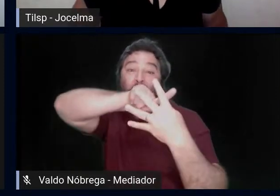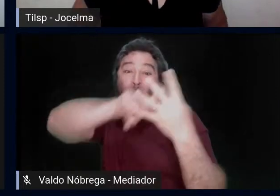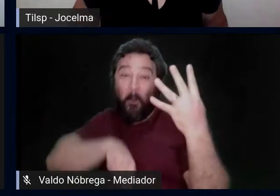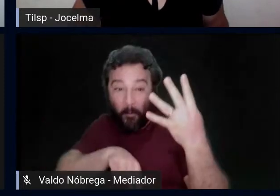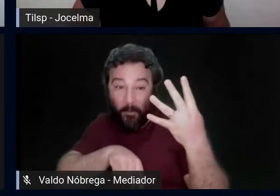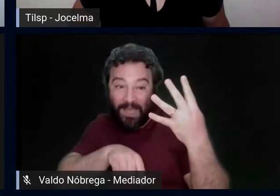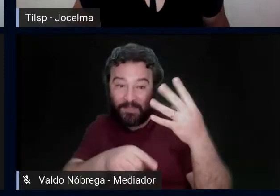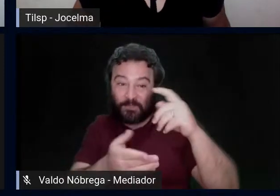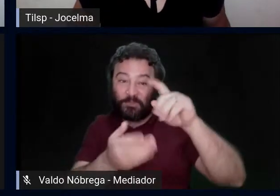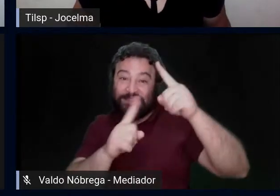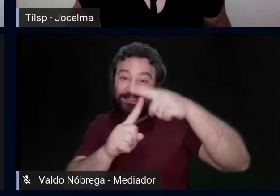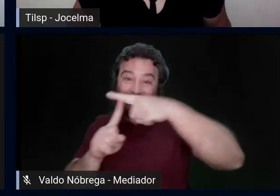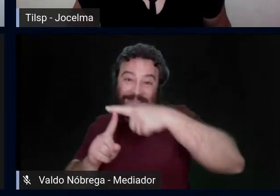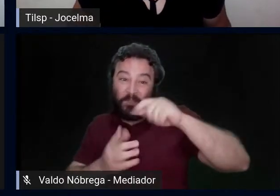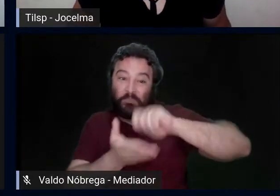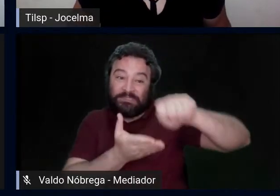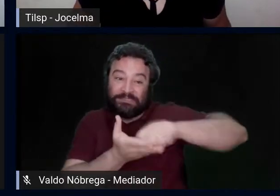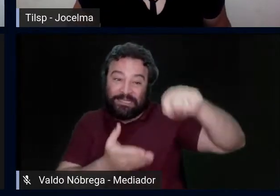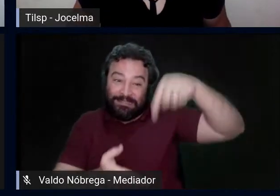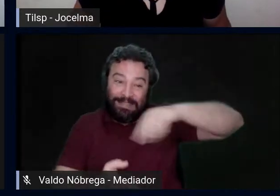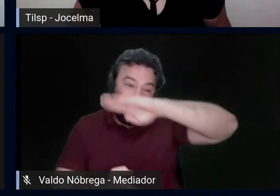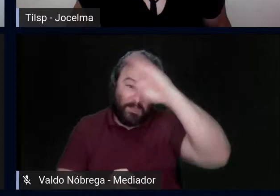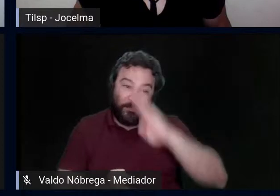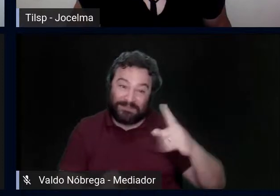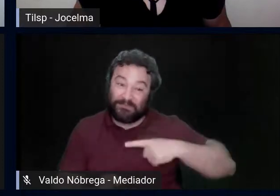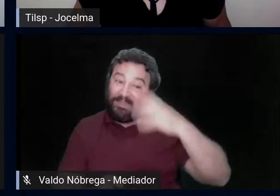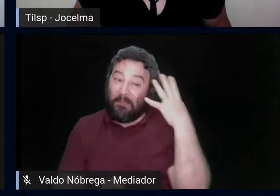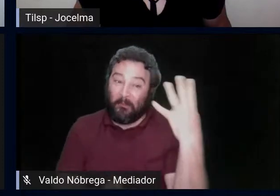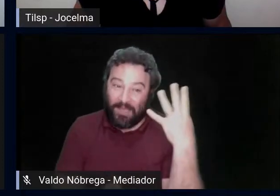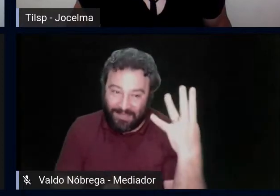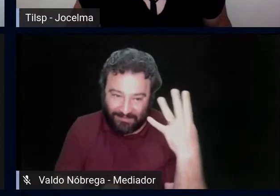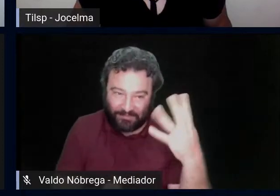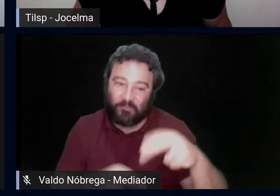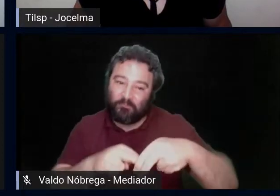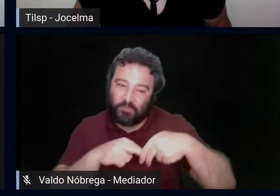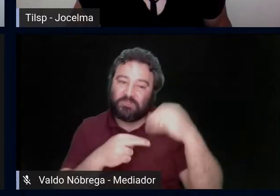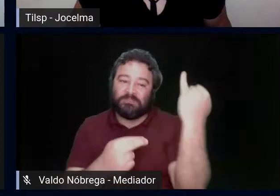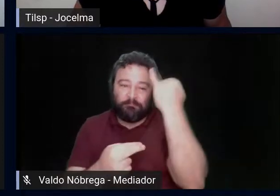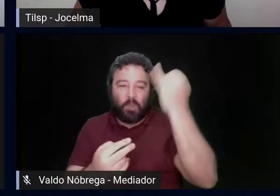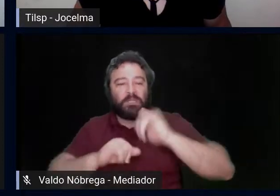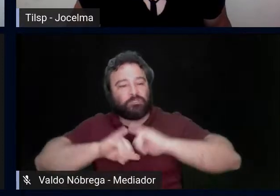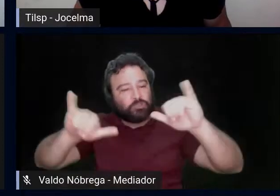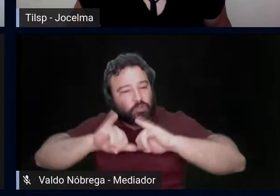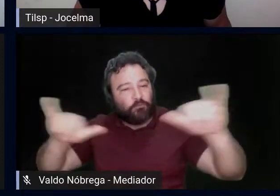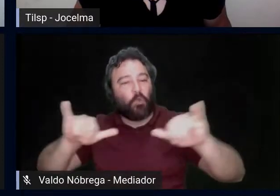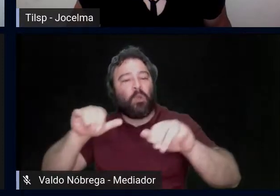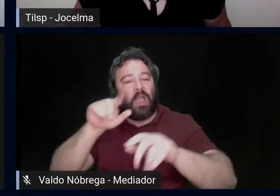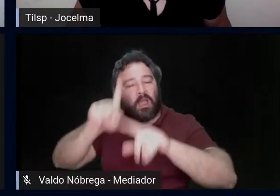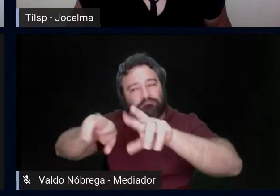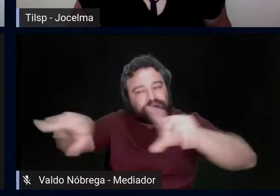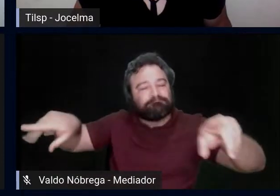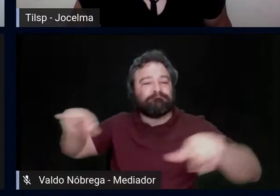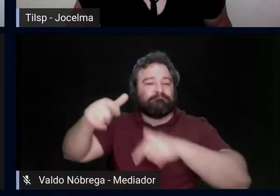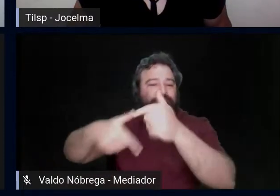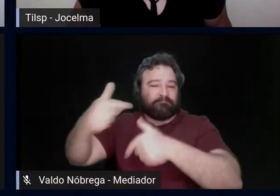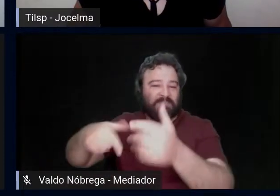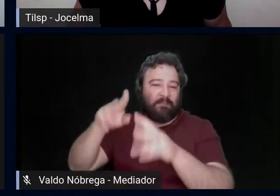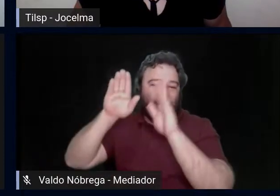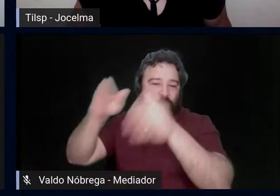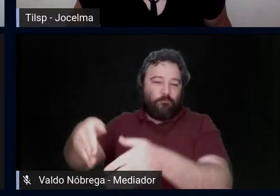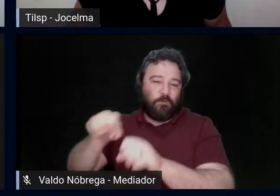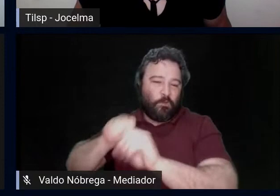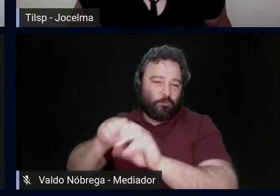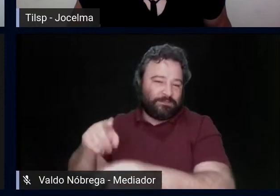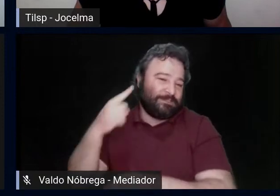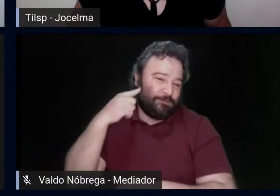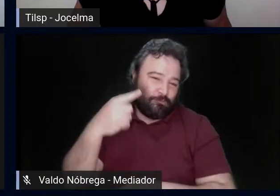tipos de grafia. Então nós nós temos quatro tipos de grafia da língua de sinais aqui no Brasil. Então por isso é muito importante que a gente possa